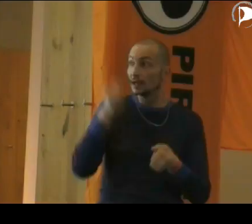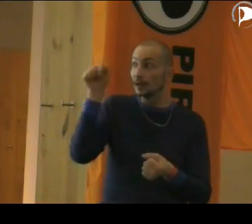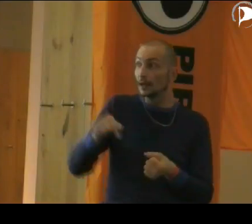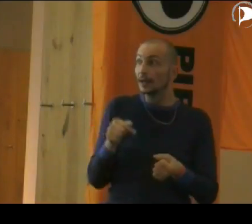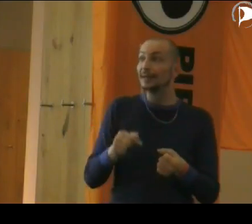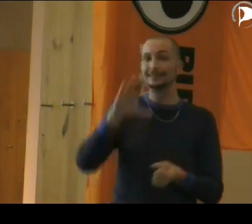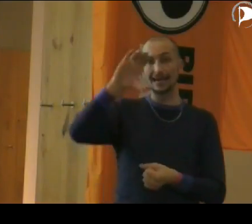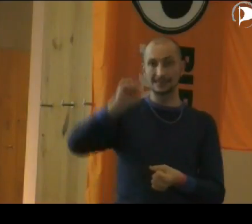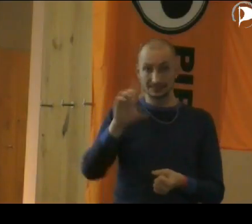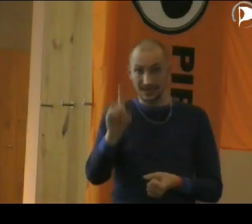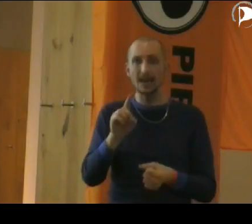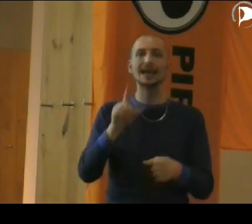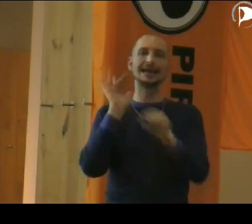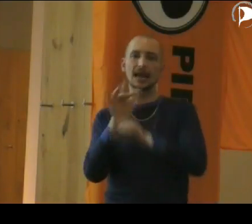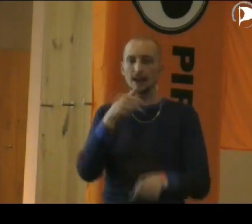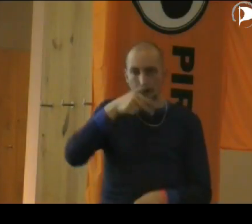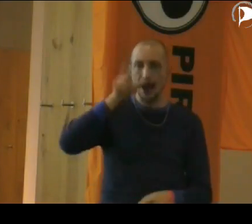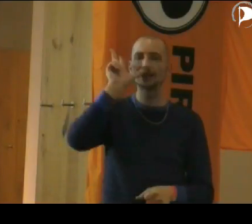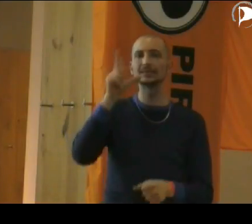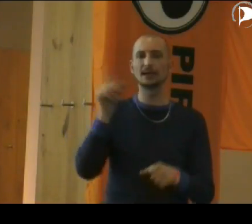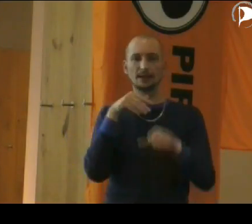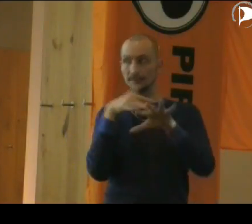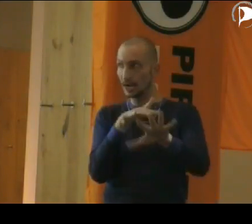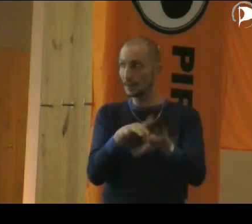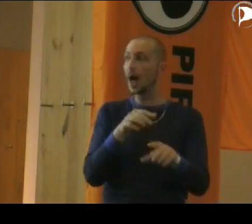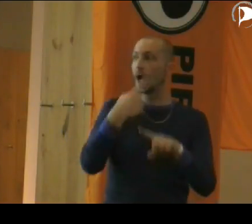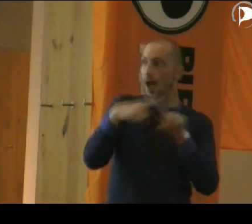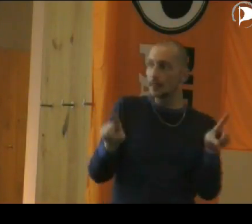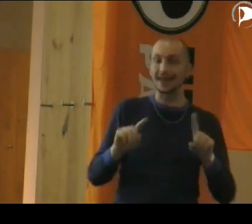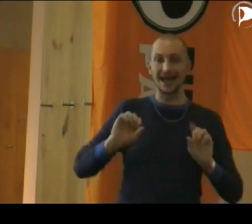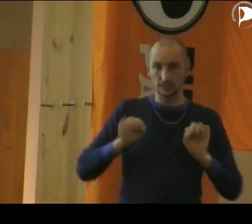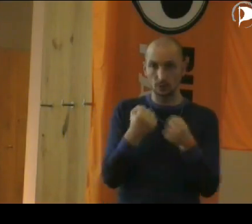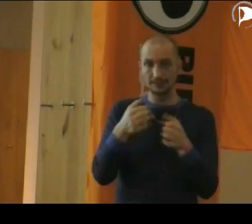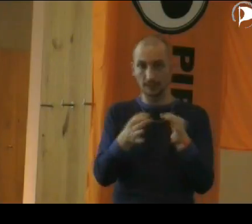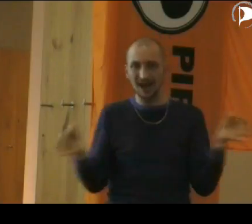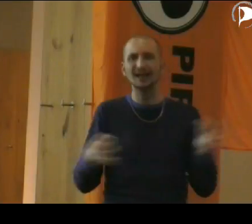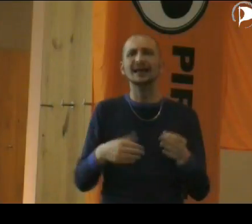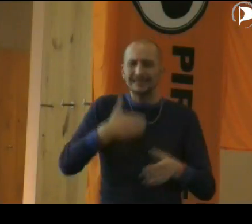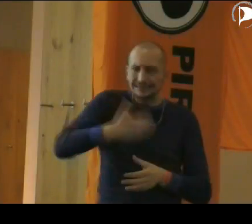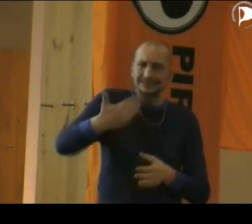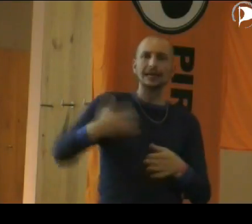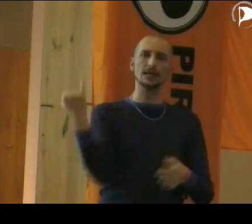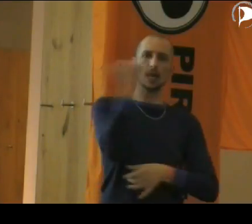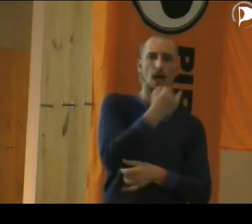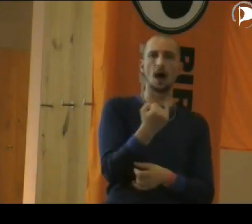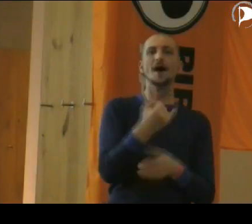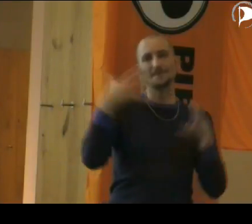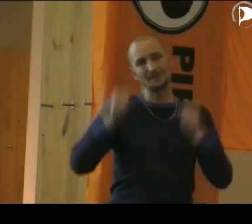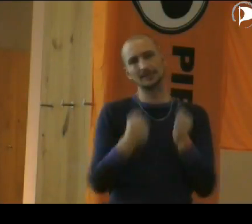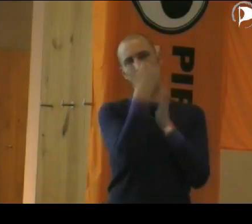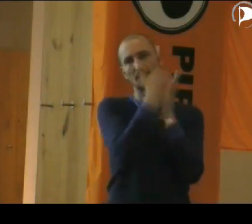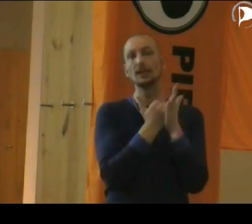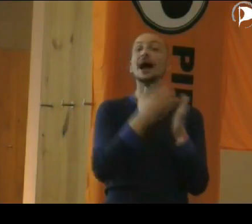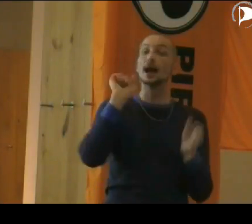christopher street day an die nazis drin muss oder sonstige gegenseite aktionstage sind eigentlich sollte sie auch selbst an festen termin also